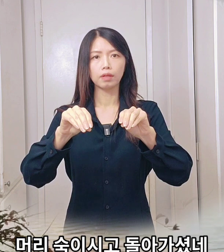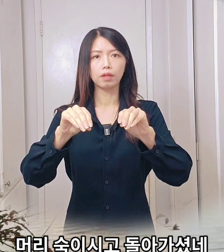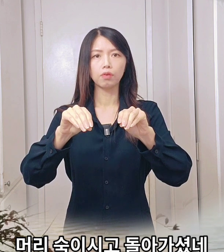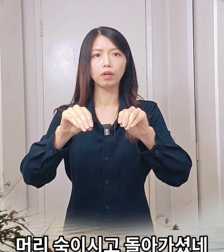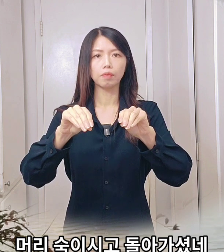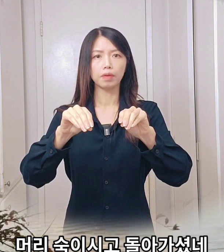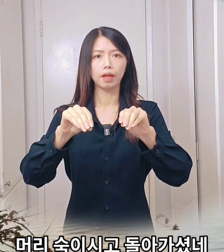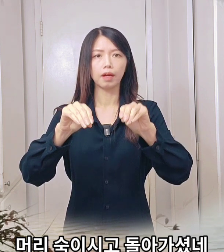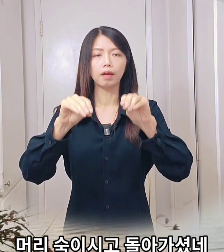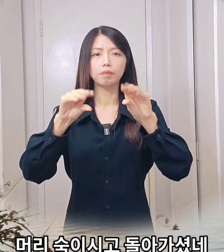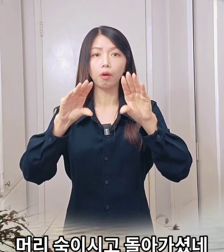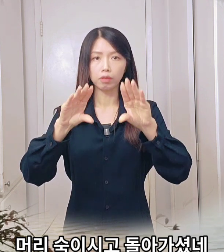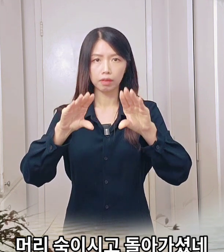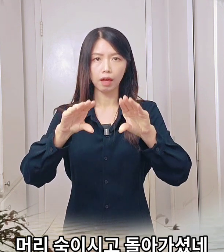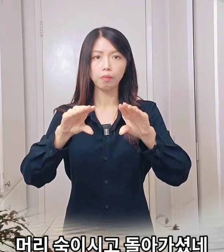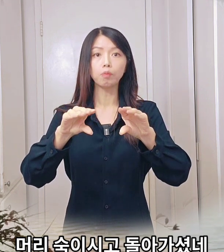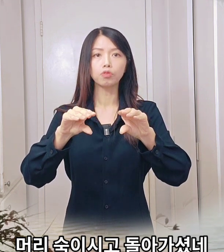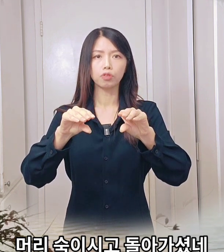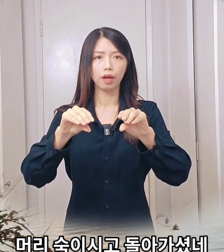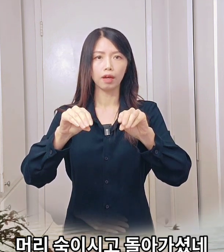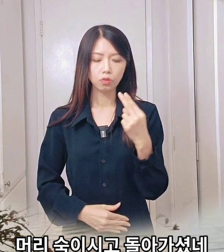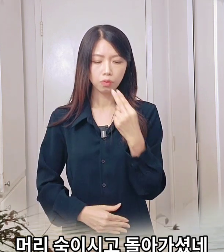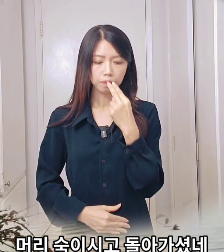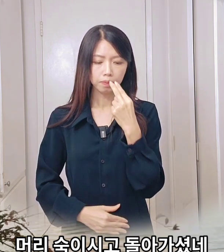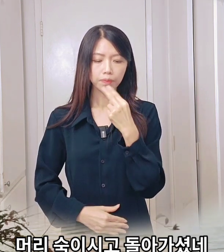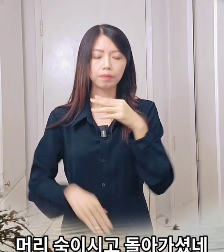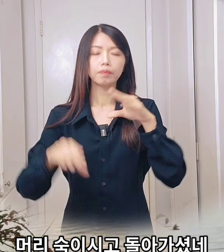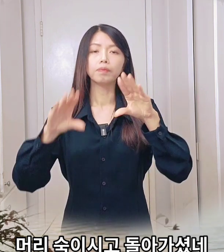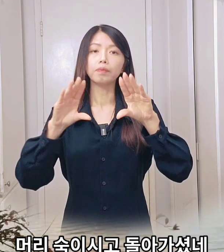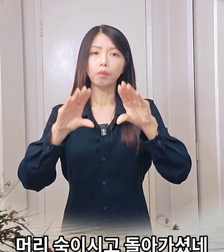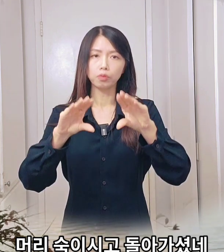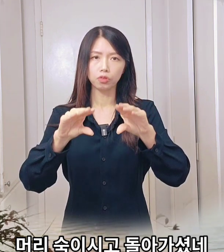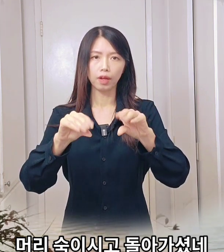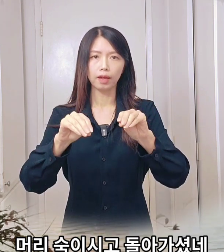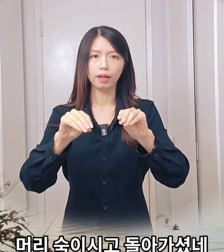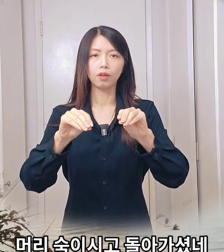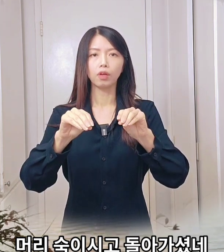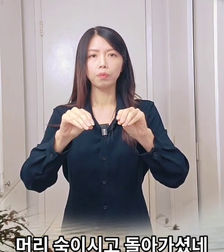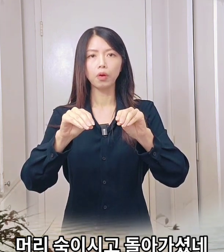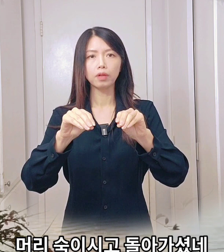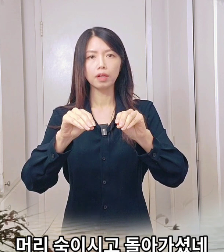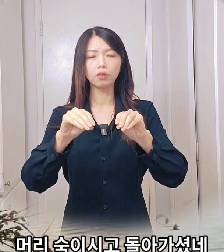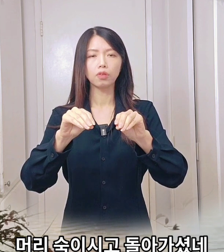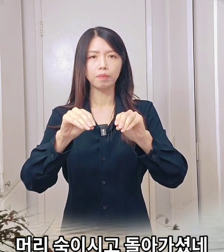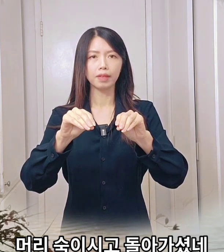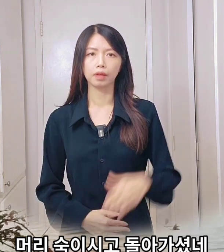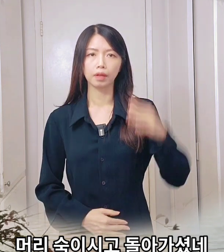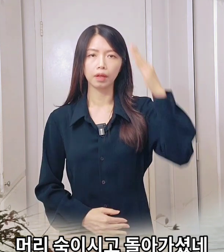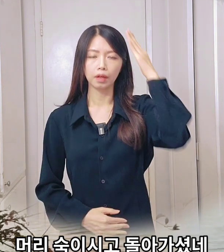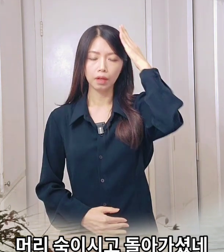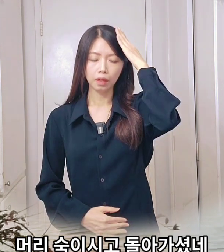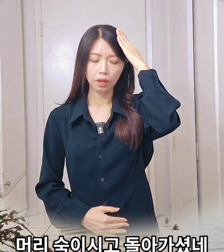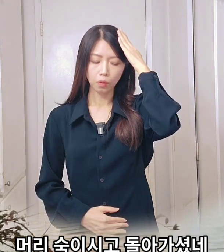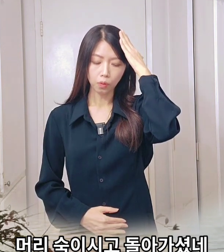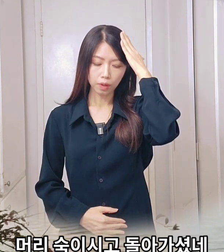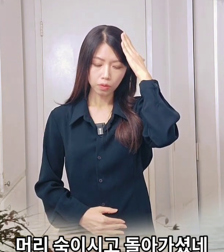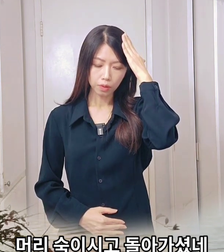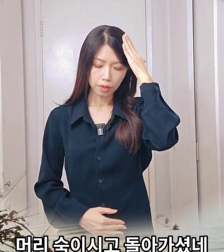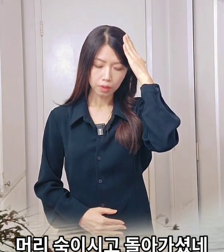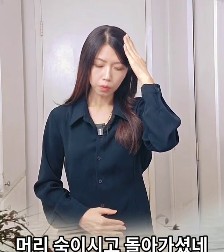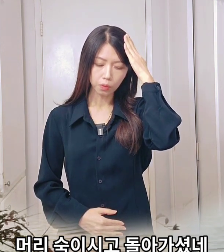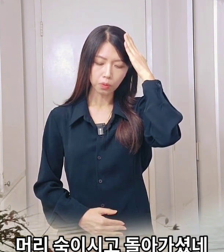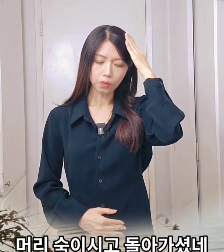멈추다라고 하는 뜻의 수어가 됩니다. 멎다, 멈추다, 숨, 멈추다 이렇게 표현을 하셔도 됩니다.